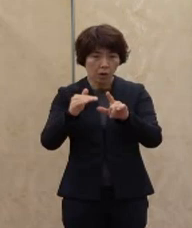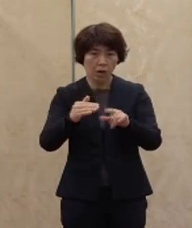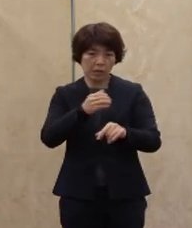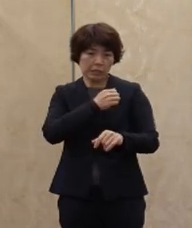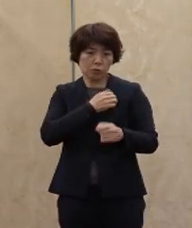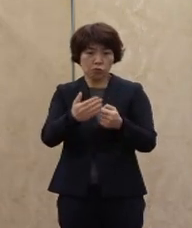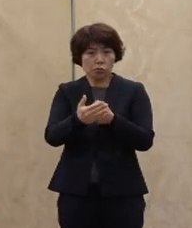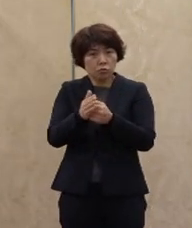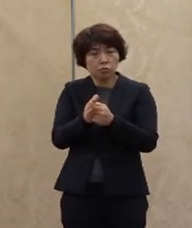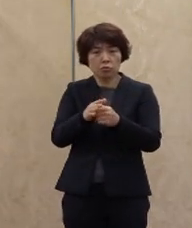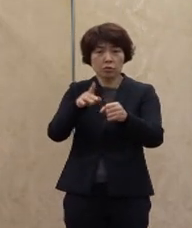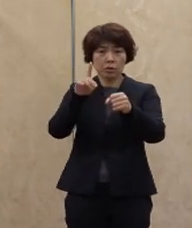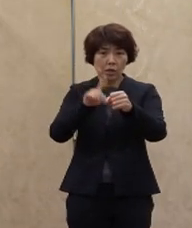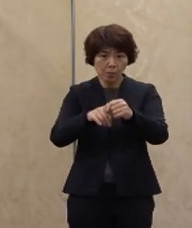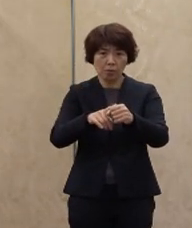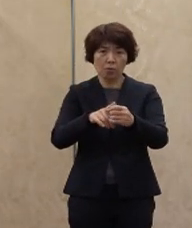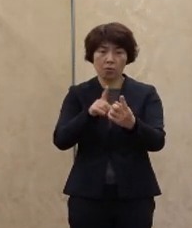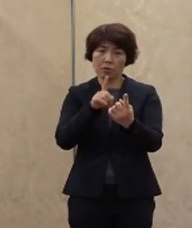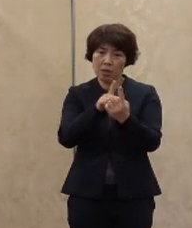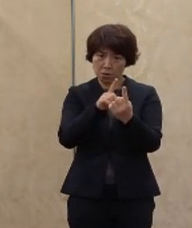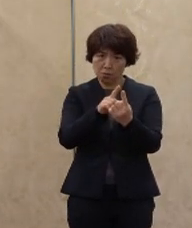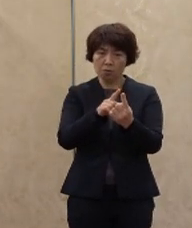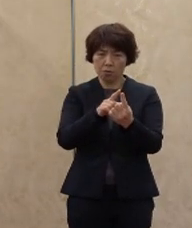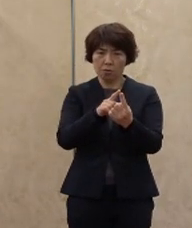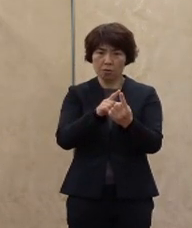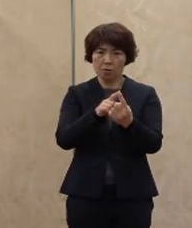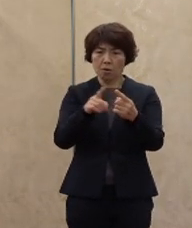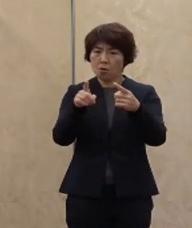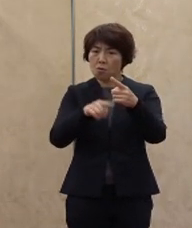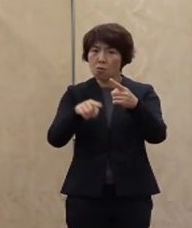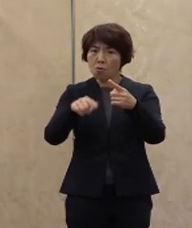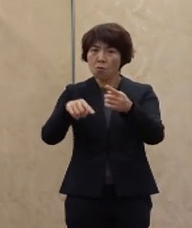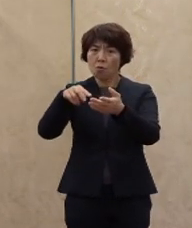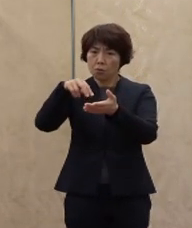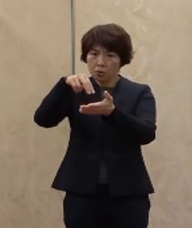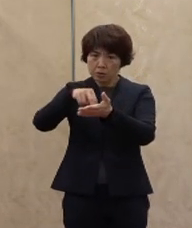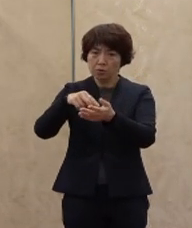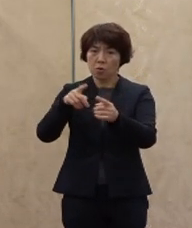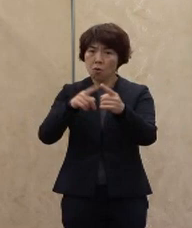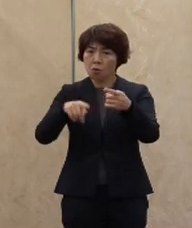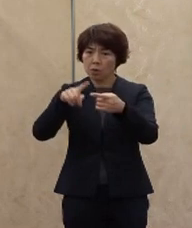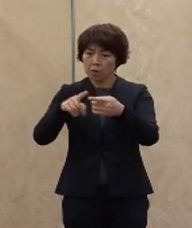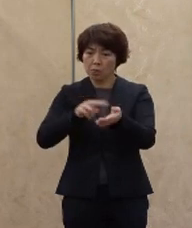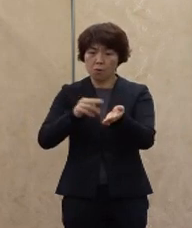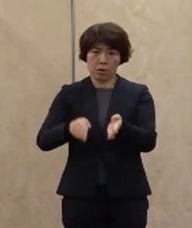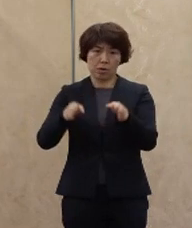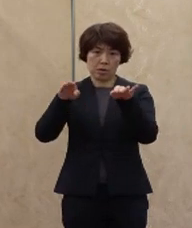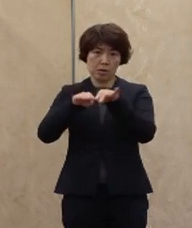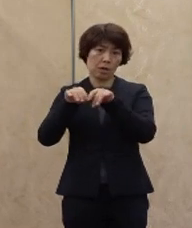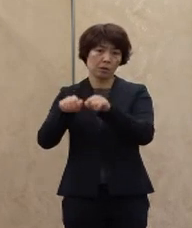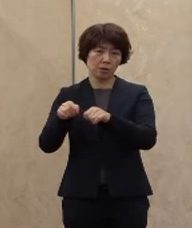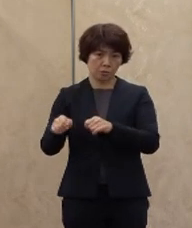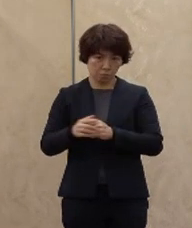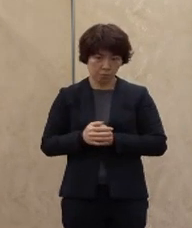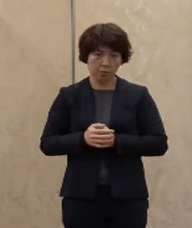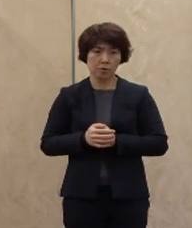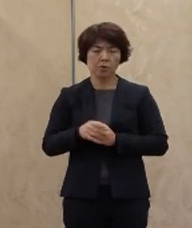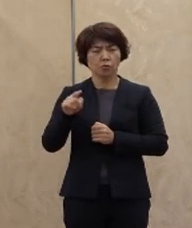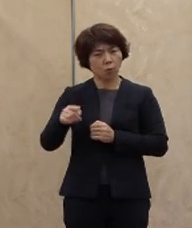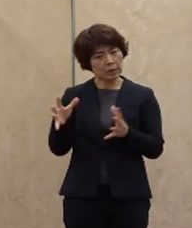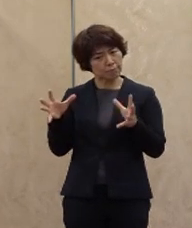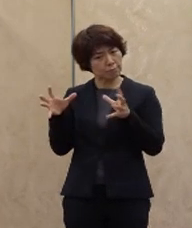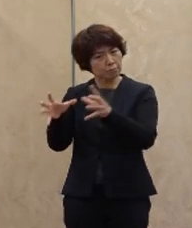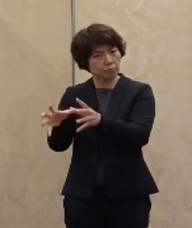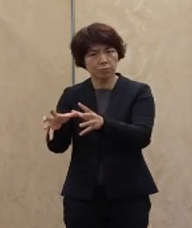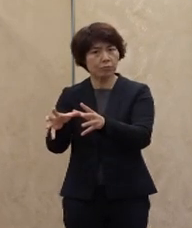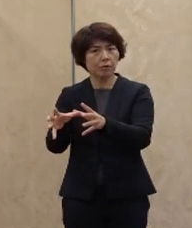うことも大きな病院公立病院公的病院でやってるので、全てそこに寄せるっていうのも僕はちょっと違うんじゃない